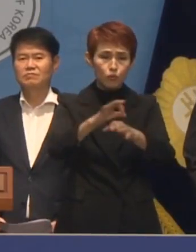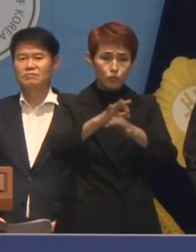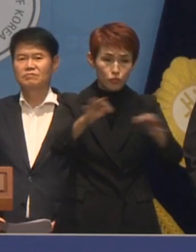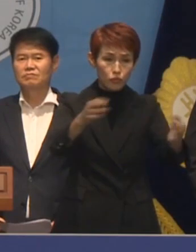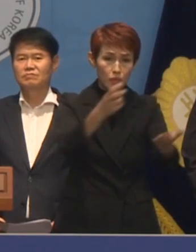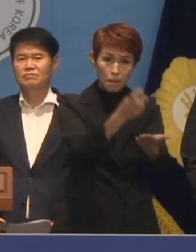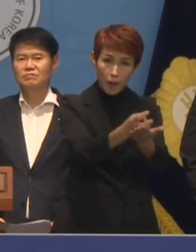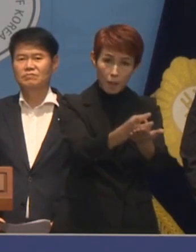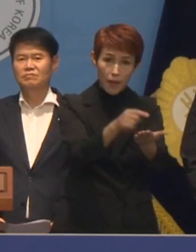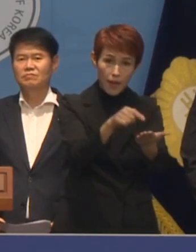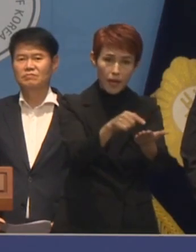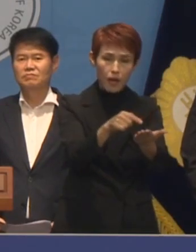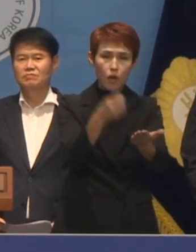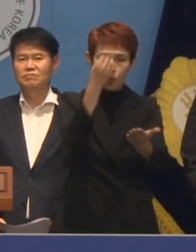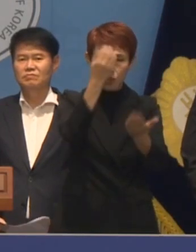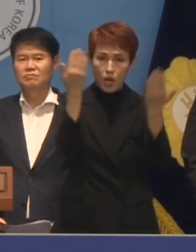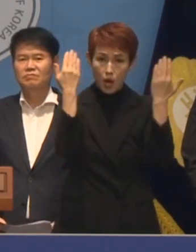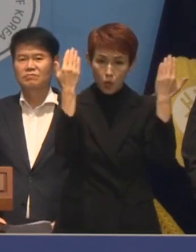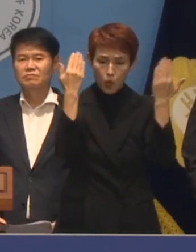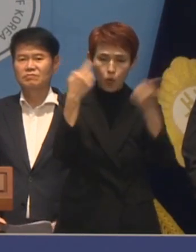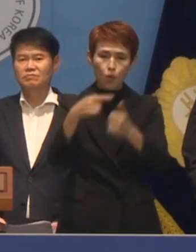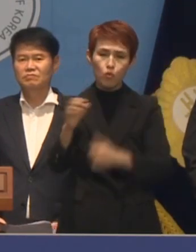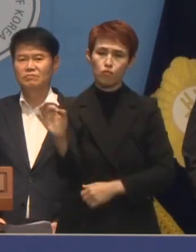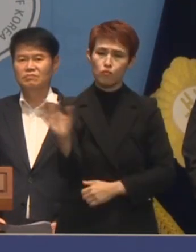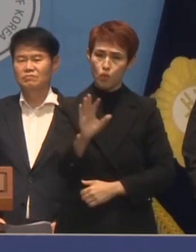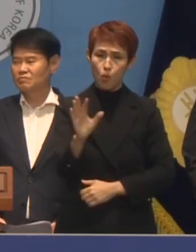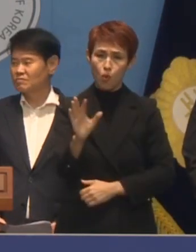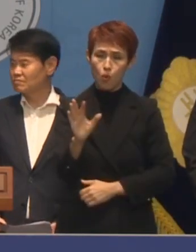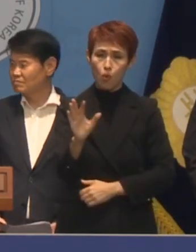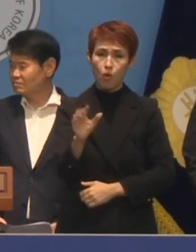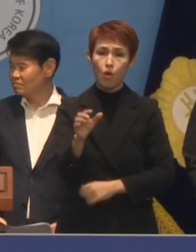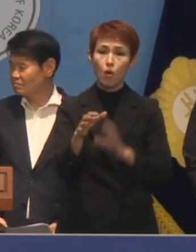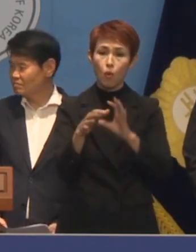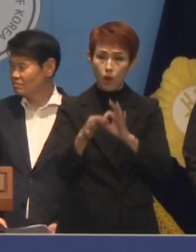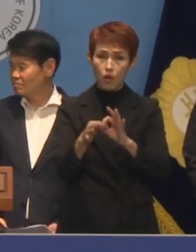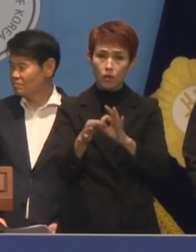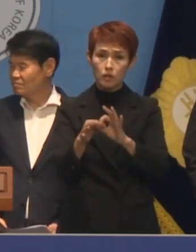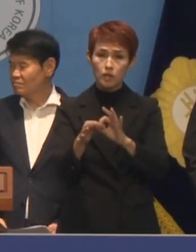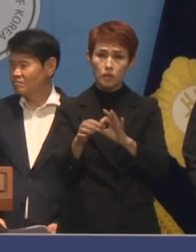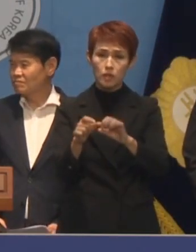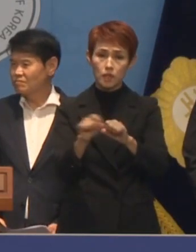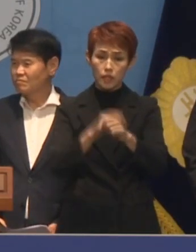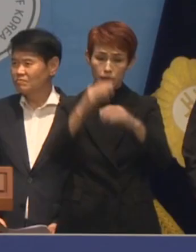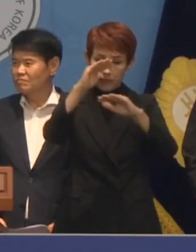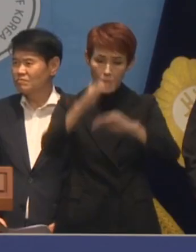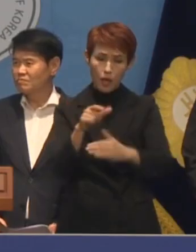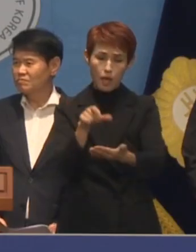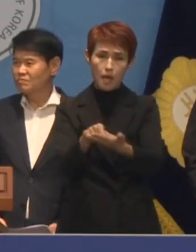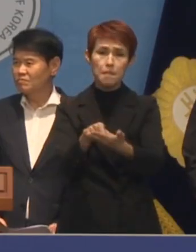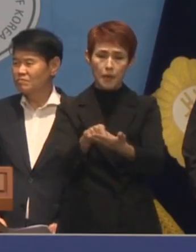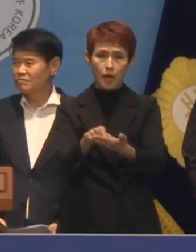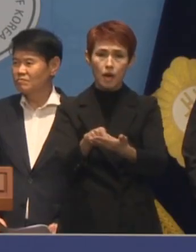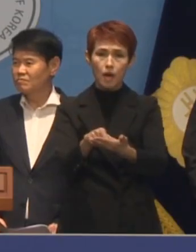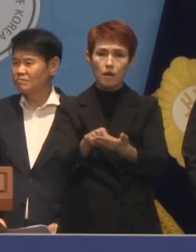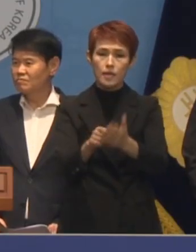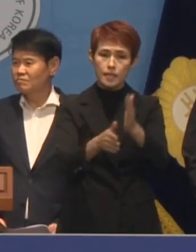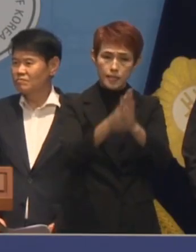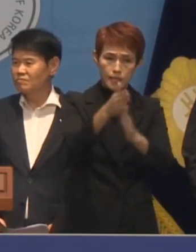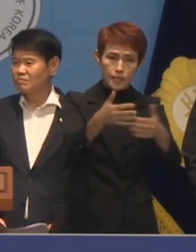지방교육재정교부금법에 고등학교 등의 무상교육 경비 부담에 관한 특례를 신설하여 국가와 시도